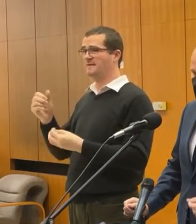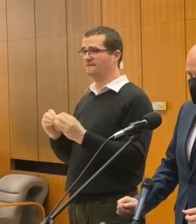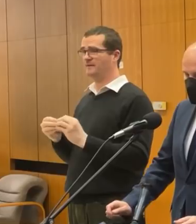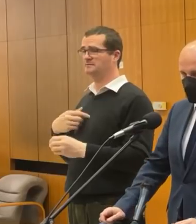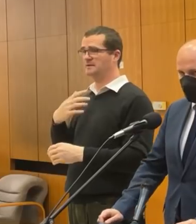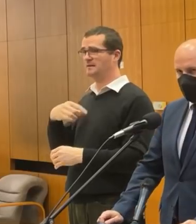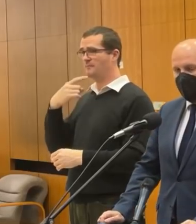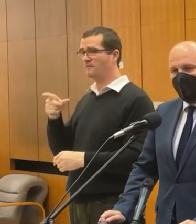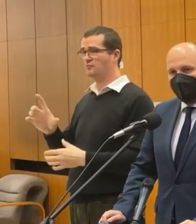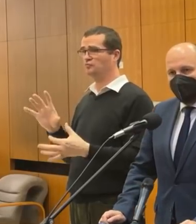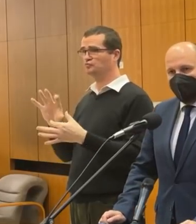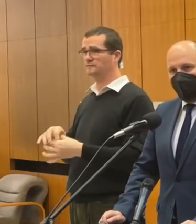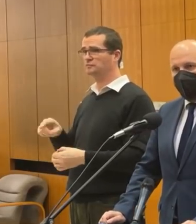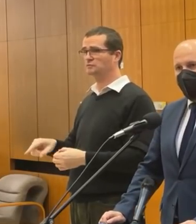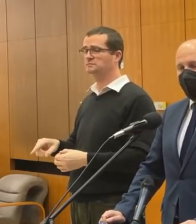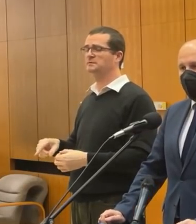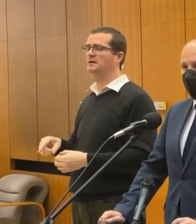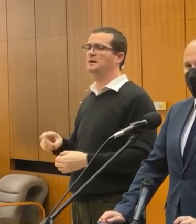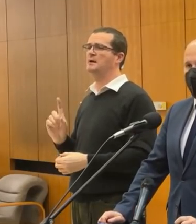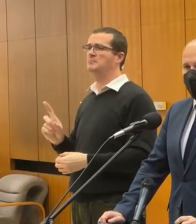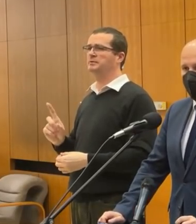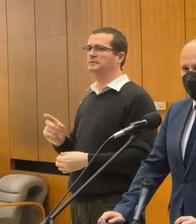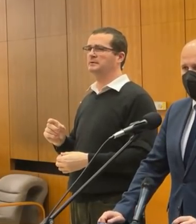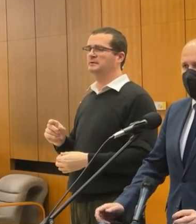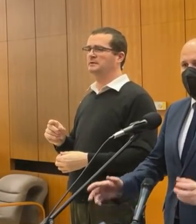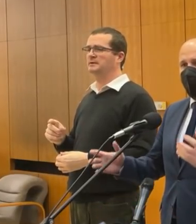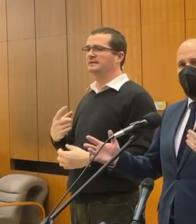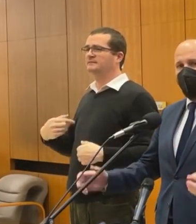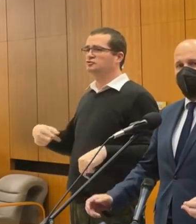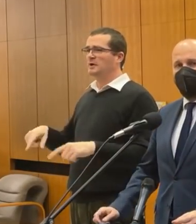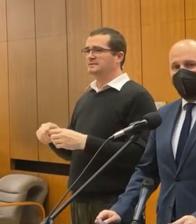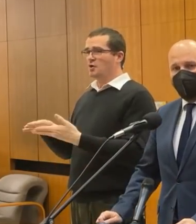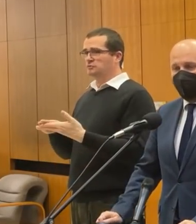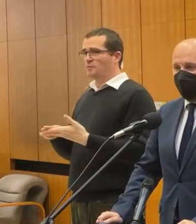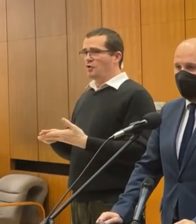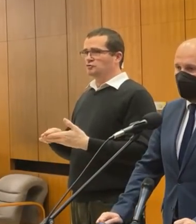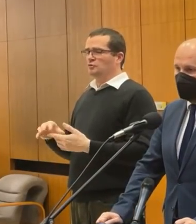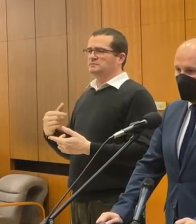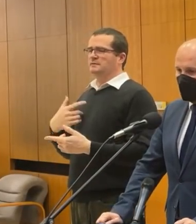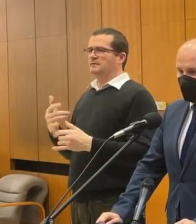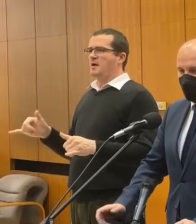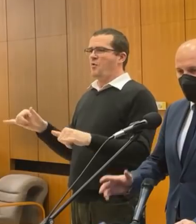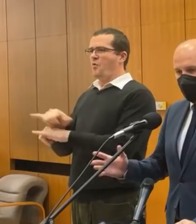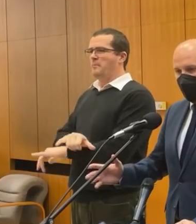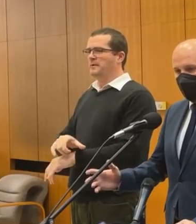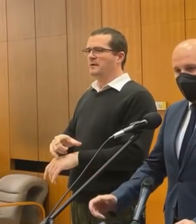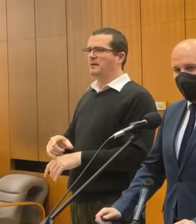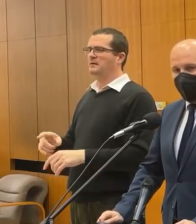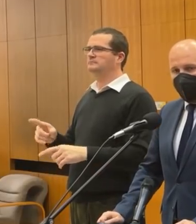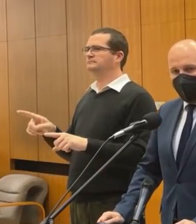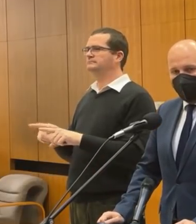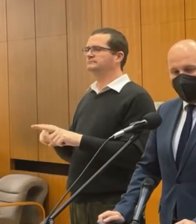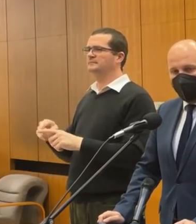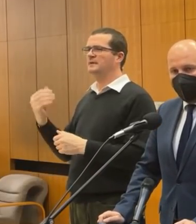by som rád povedal v tejto súvislosti, a to je to, aby sme všetci ako spoločnosť nenaleteli opäť nejakým konšpirátorom